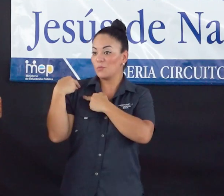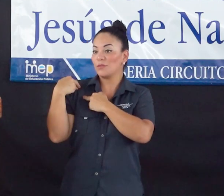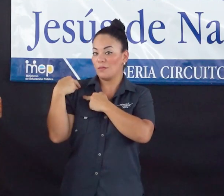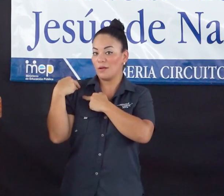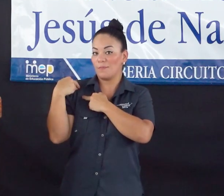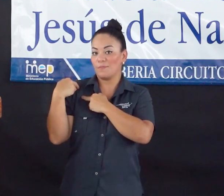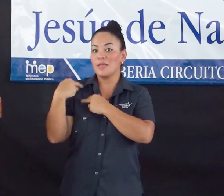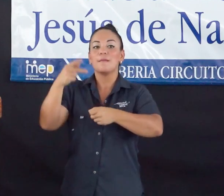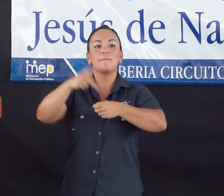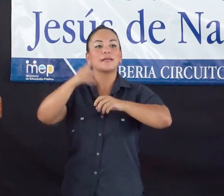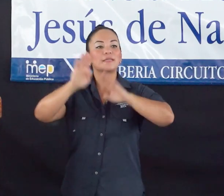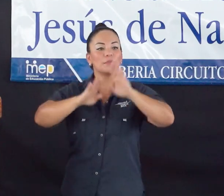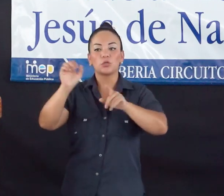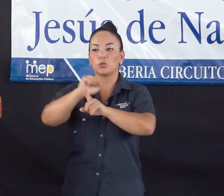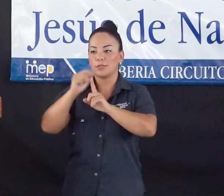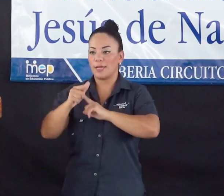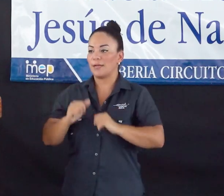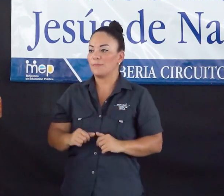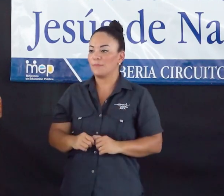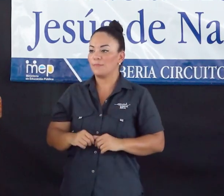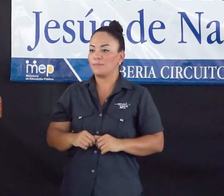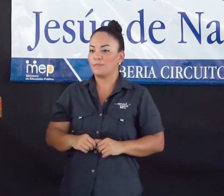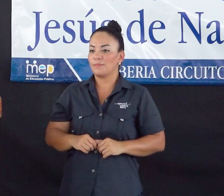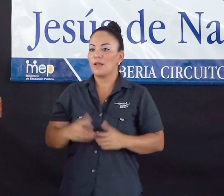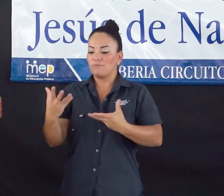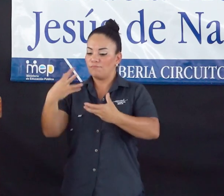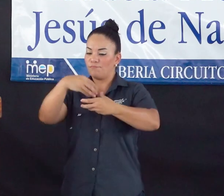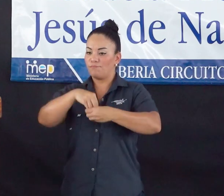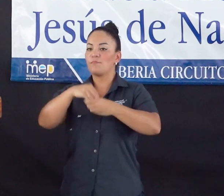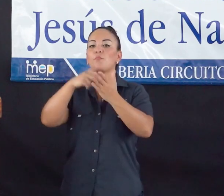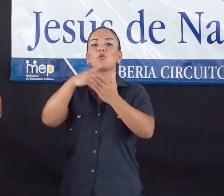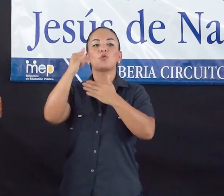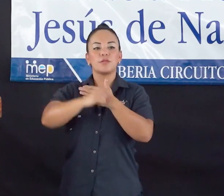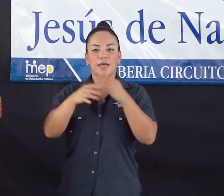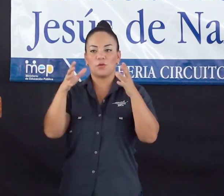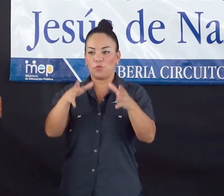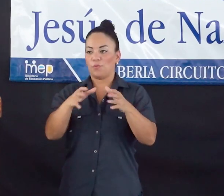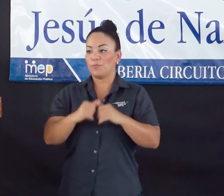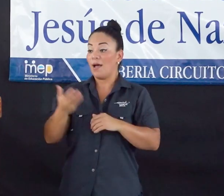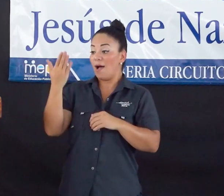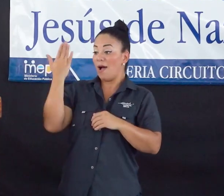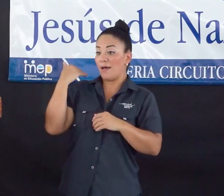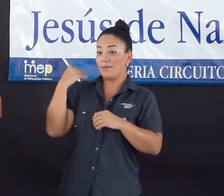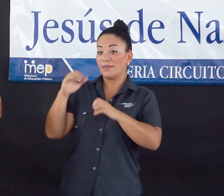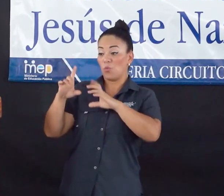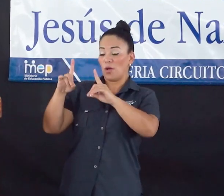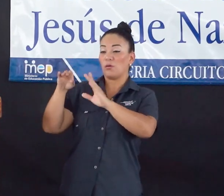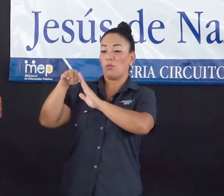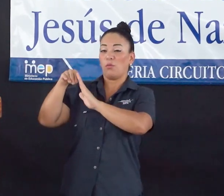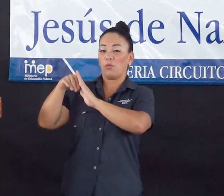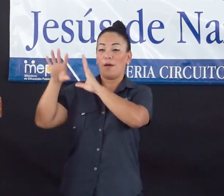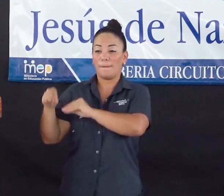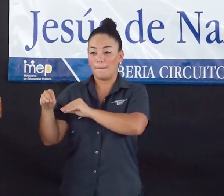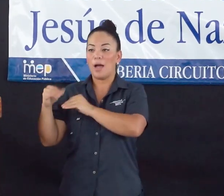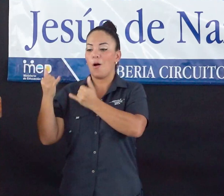y participación social, enmarcada en el proyecto Ante el Apagón Educativo, Encendamos